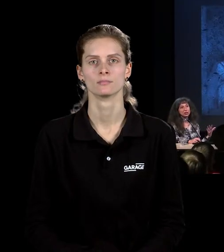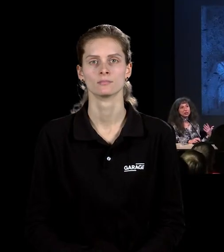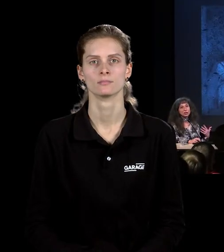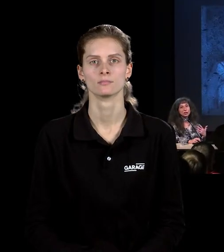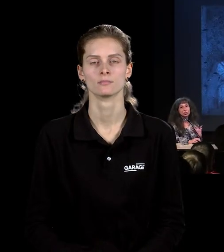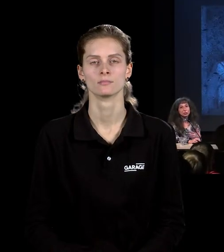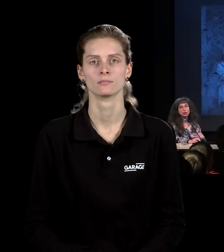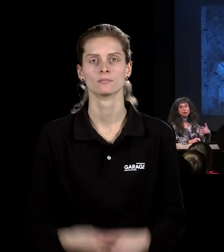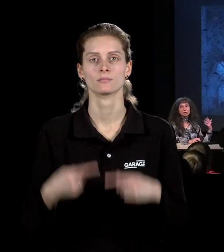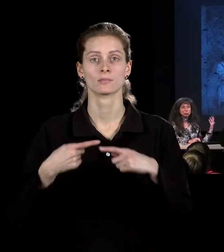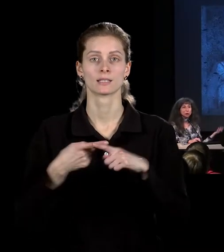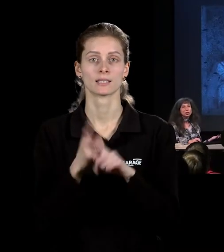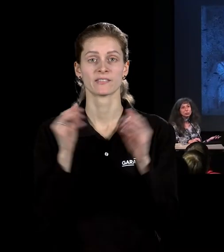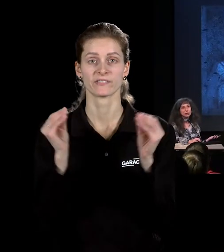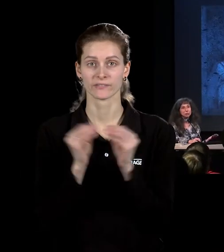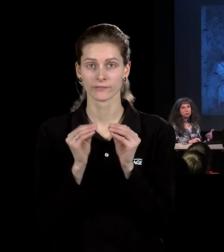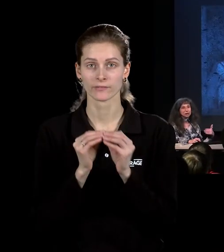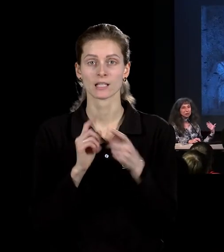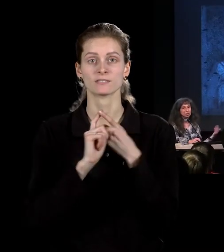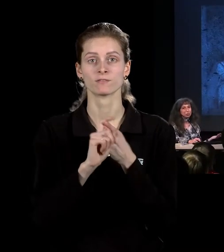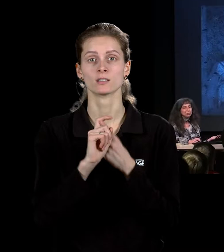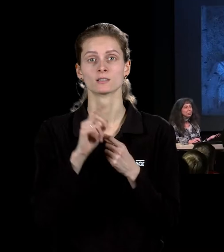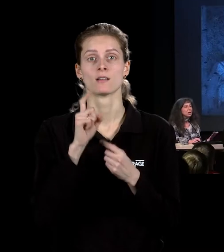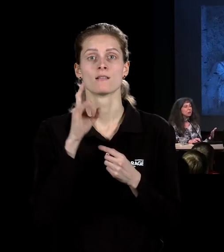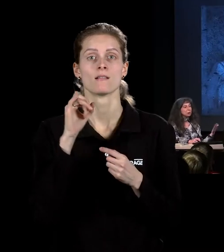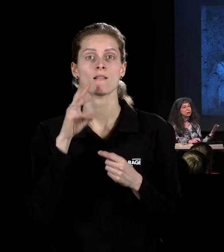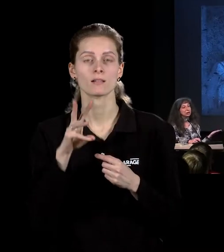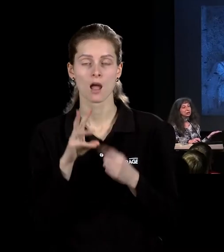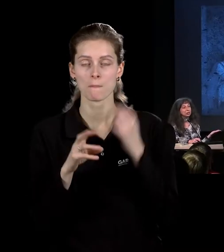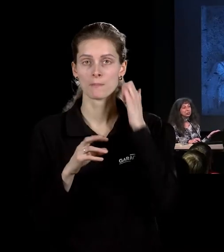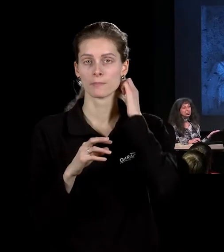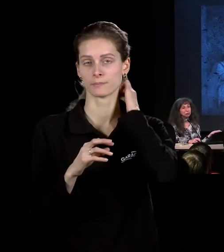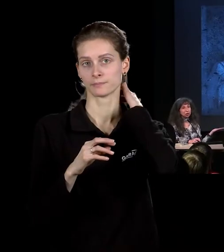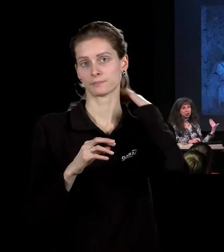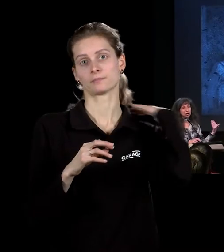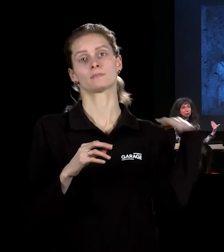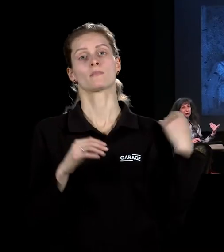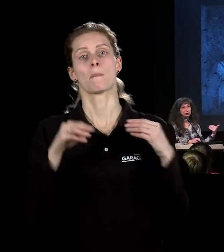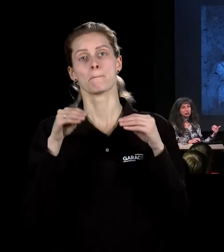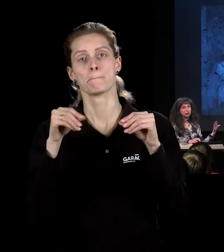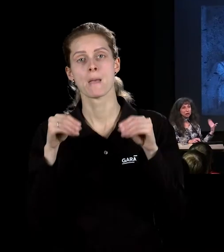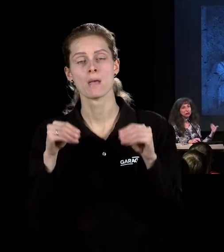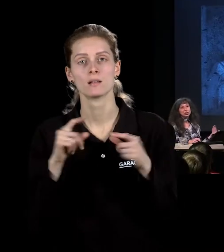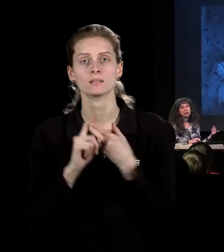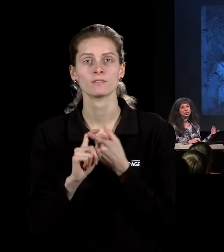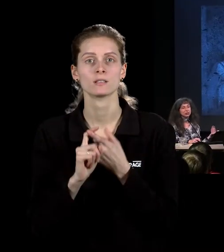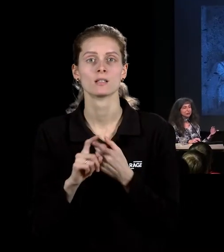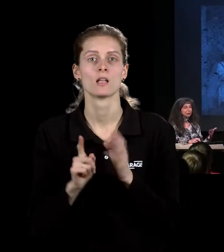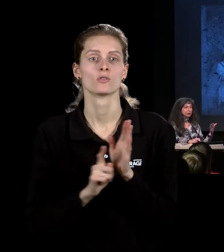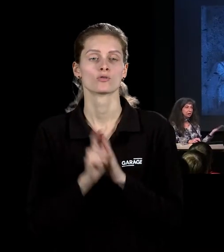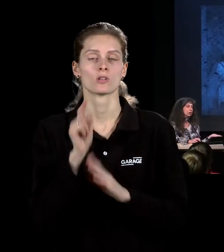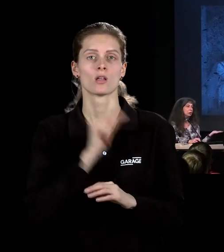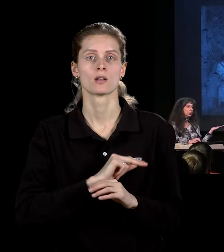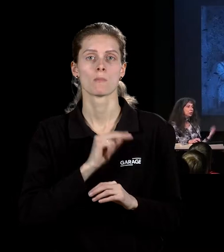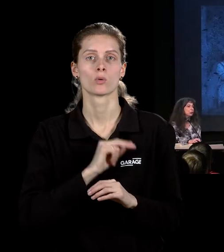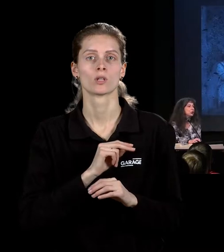же самой технике, которая связана с буддийскими храмами, с этим самым пеплом, он начинает работать с христианской